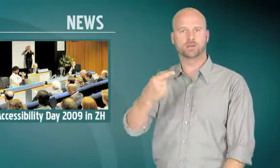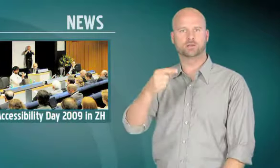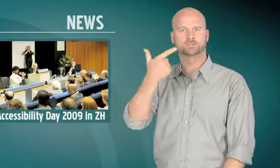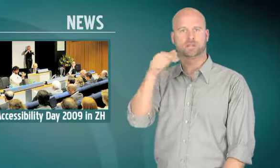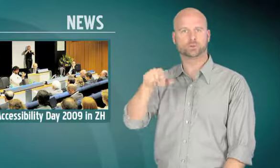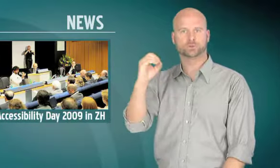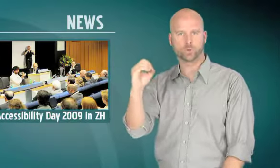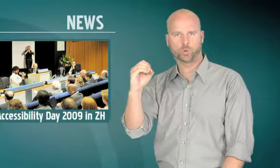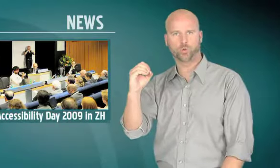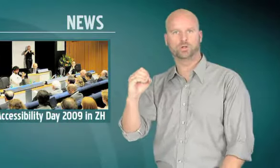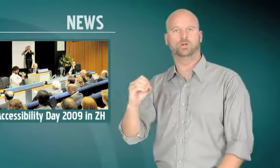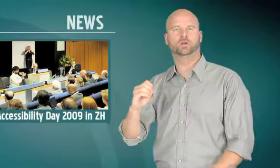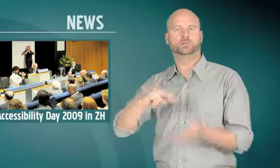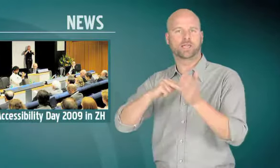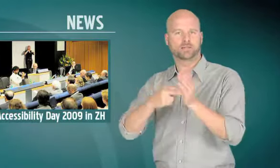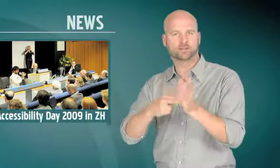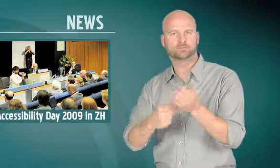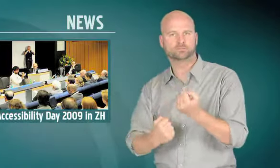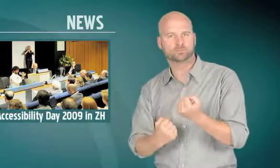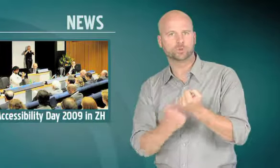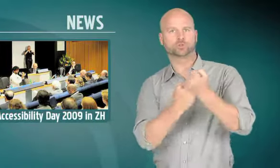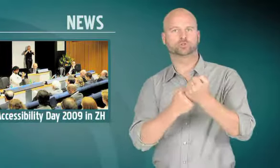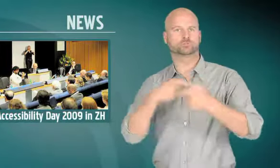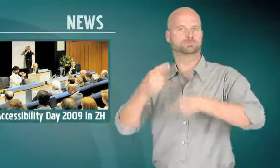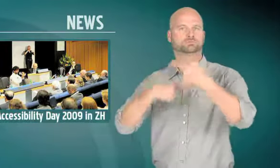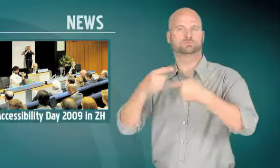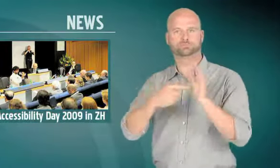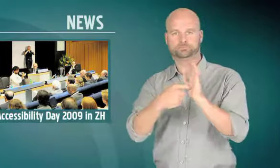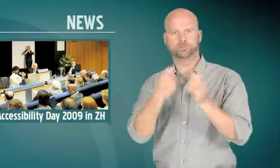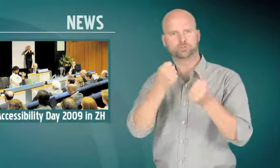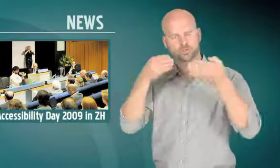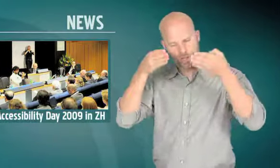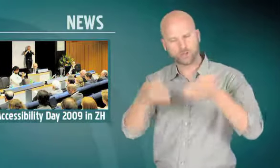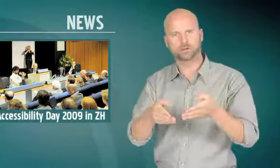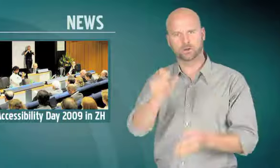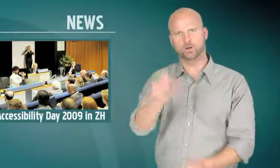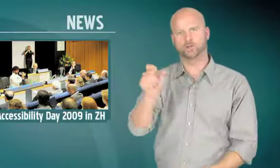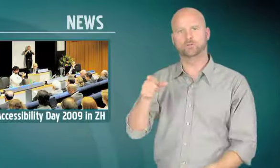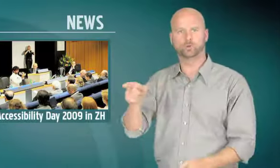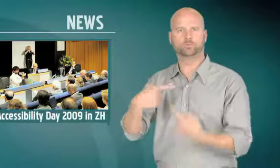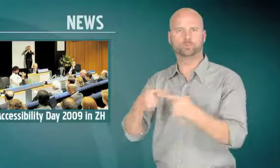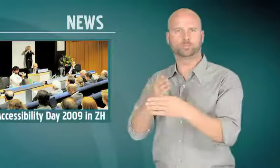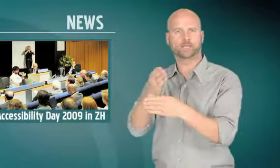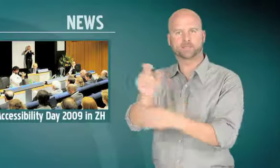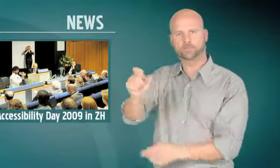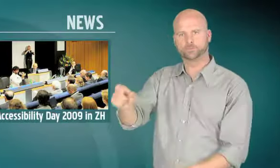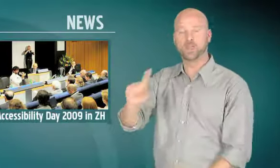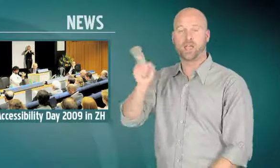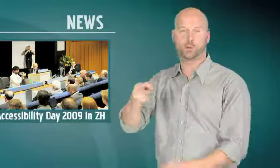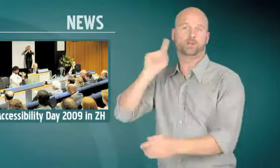WCAG 2.0, neue assistierende Technologien mit Fokus auf Menschen mit Behinderungen geben. Im Fall der